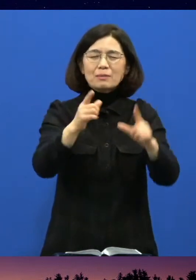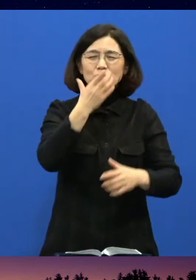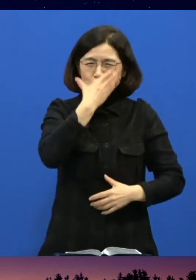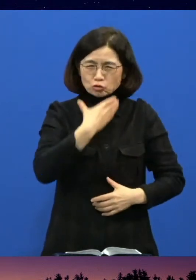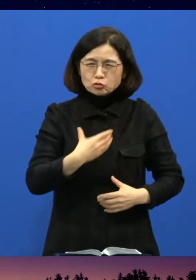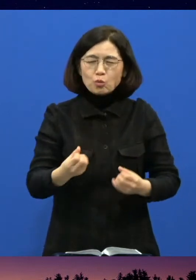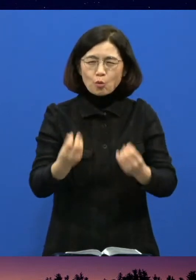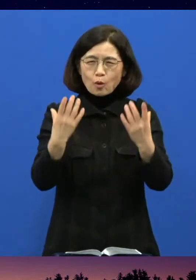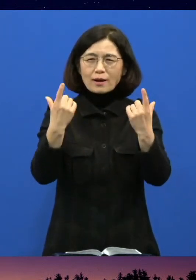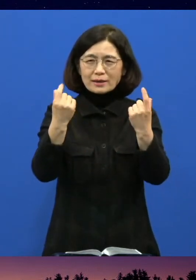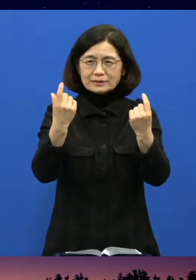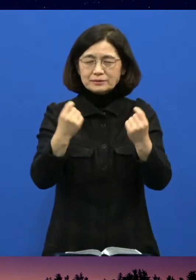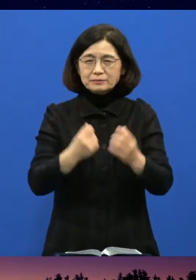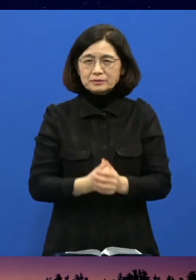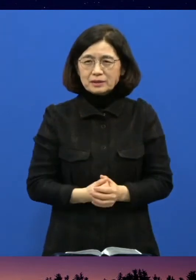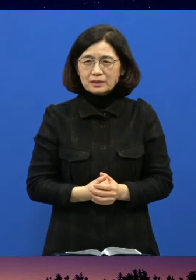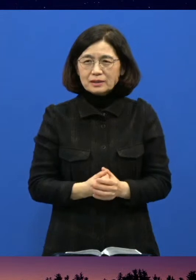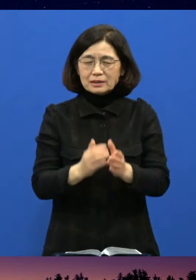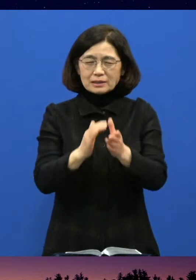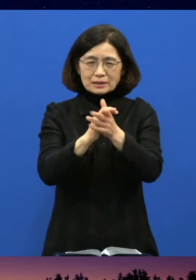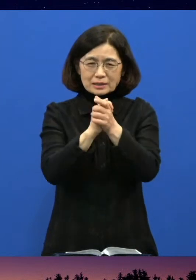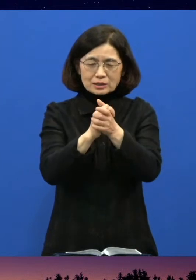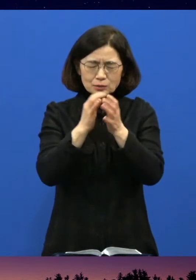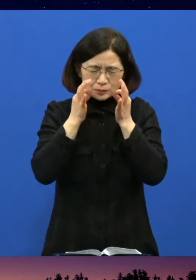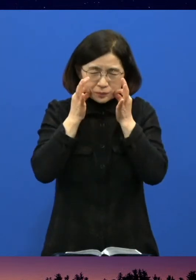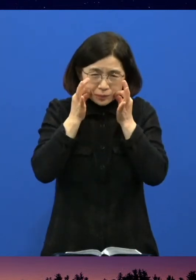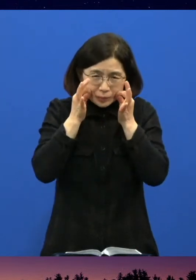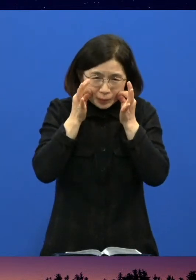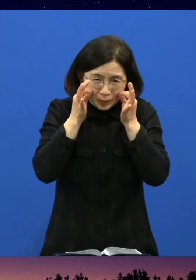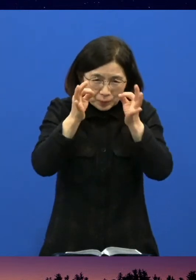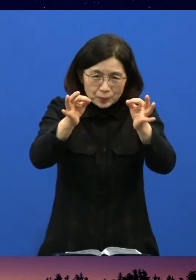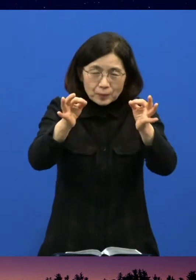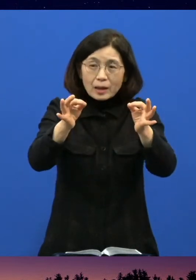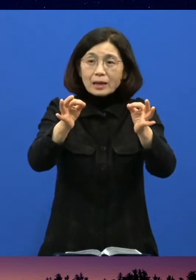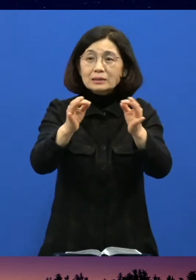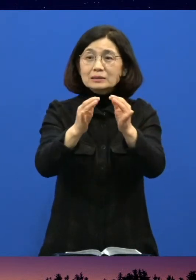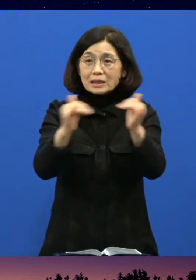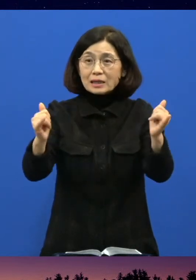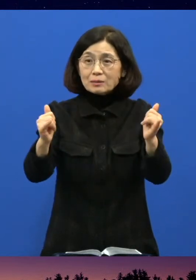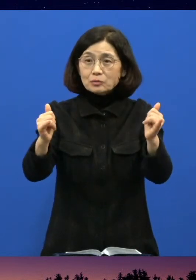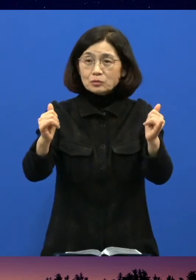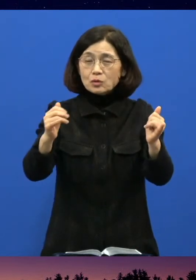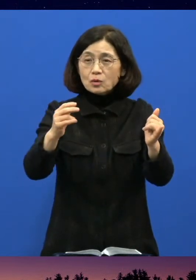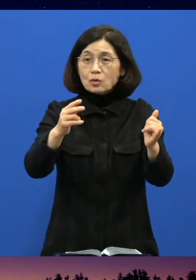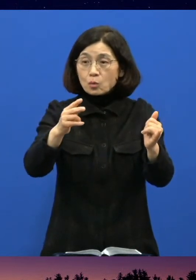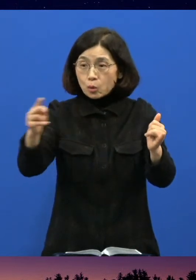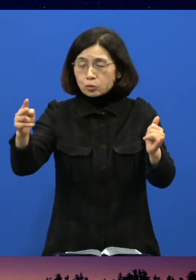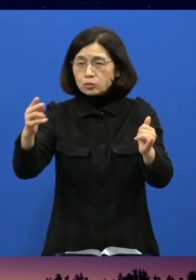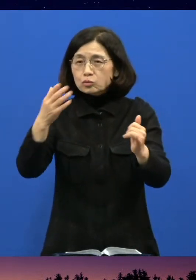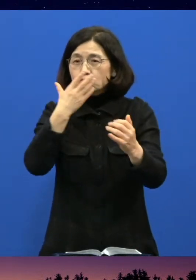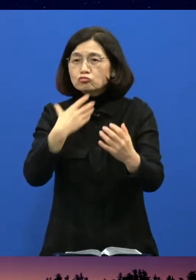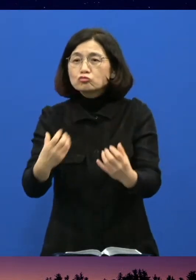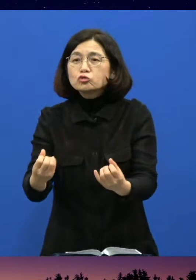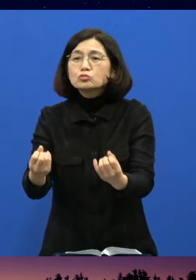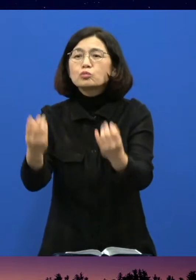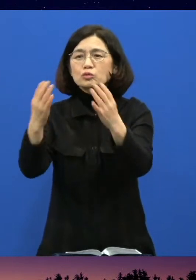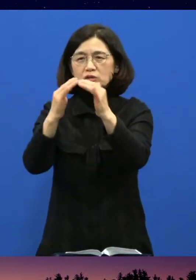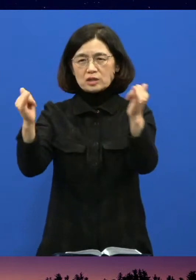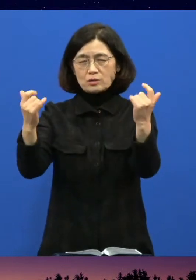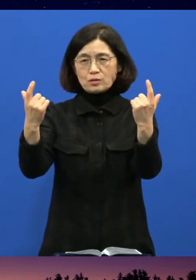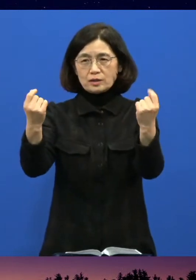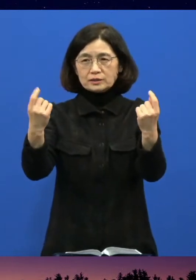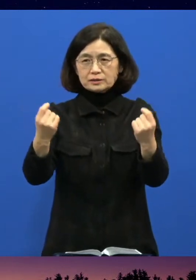기도의 자리를 지켜내면 여러분 그게 축복이에요. 그 자체가 축복. 오늘 또 여러분 이 기도의